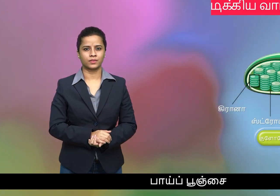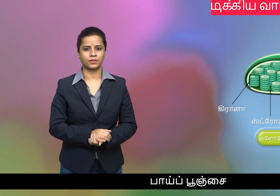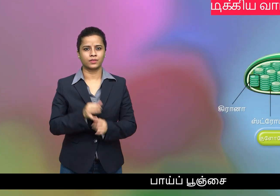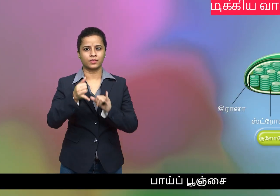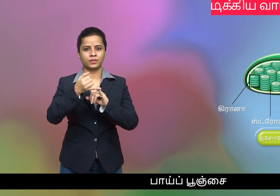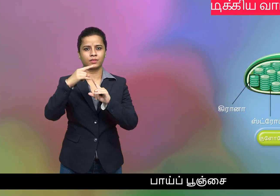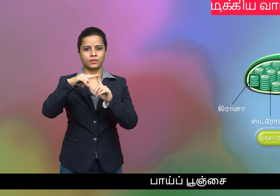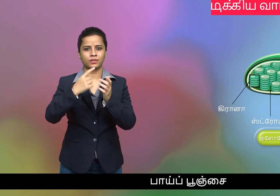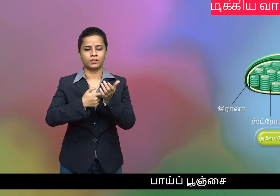பாய்பூஞ்சை,